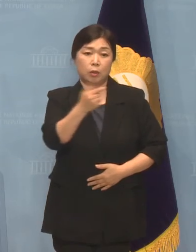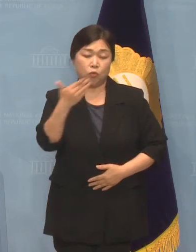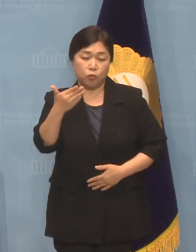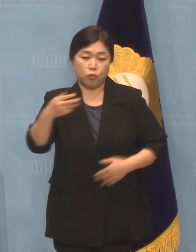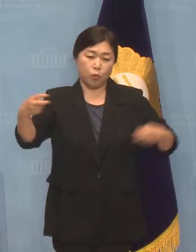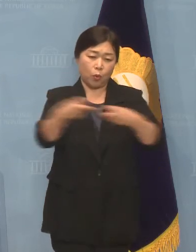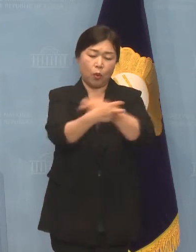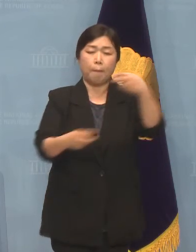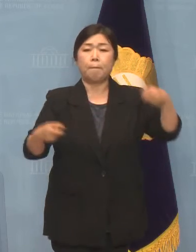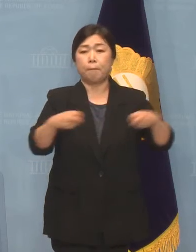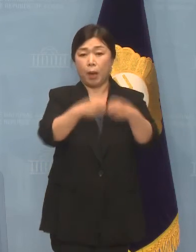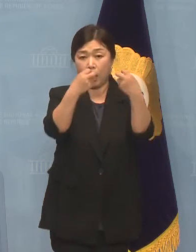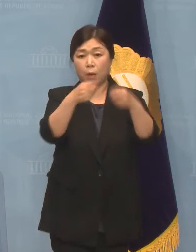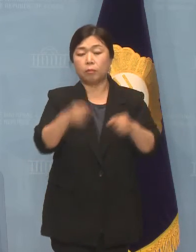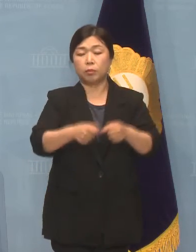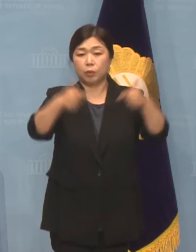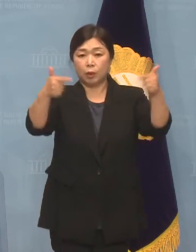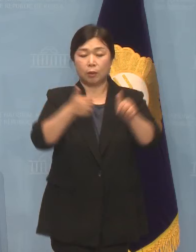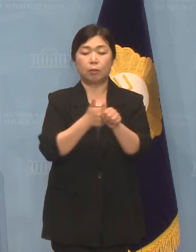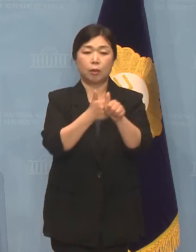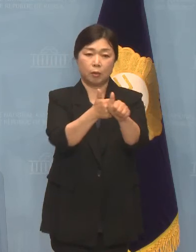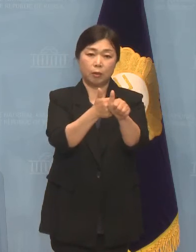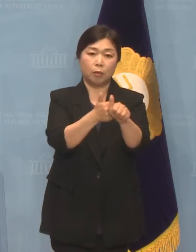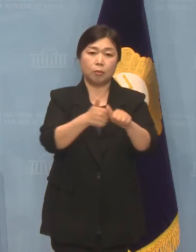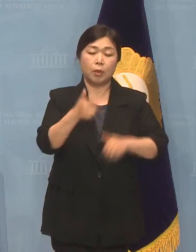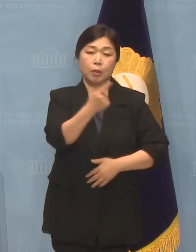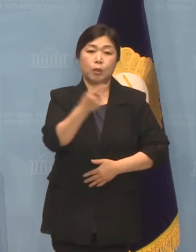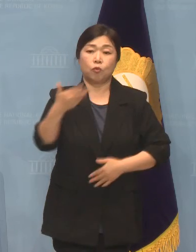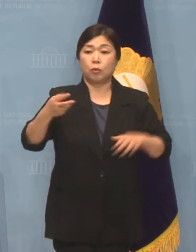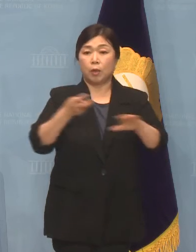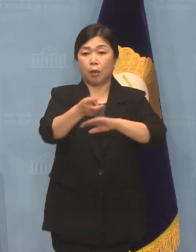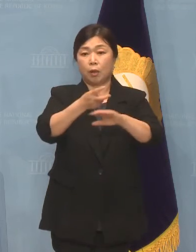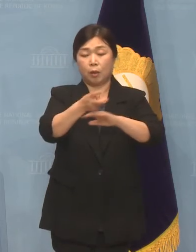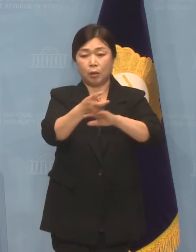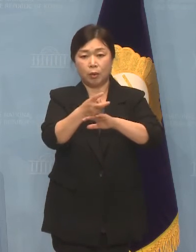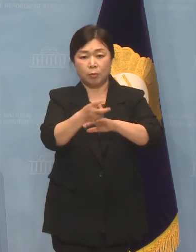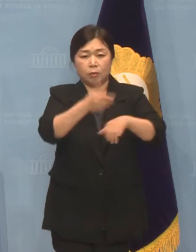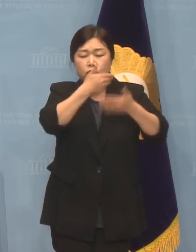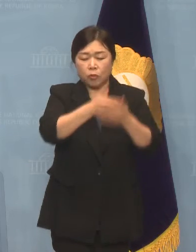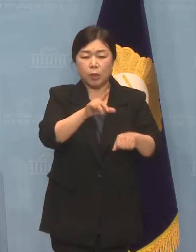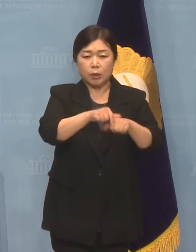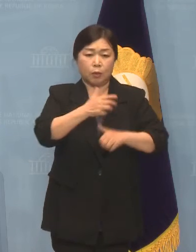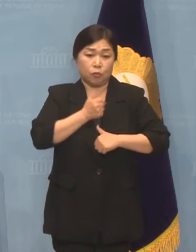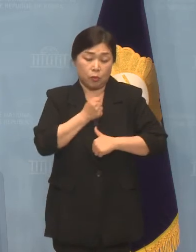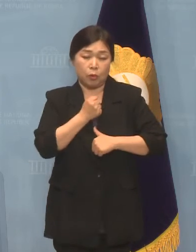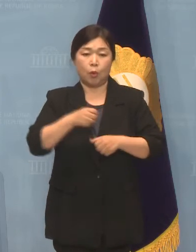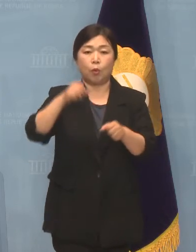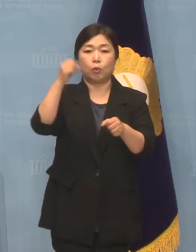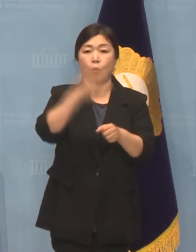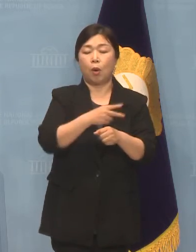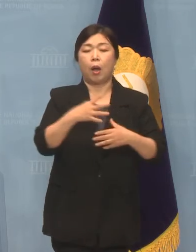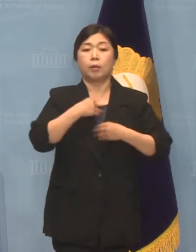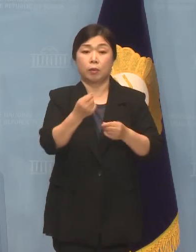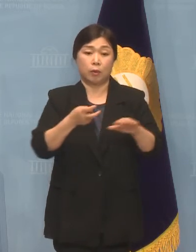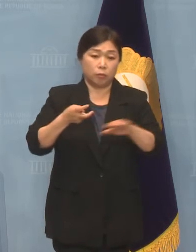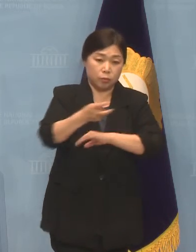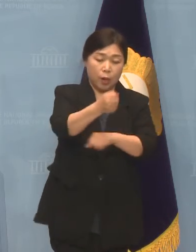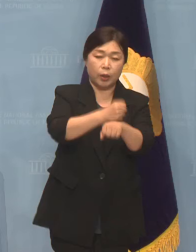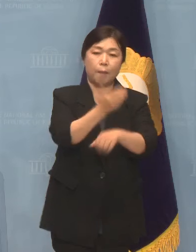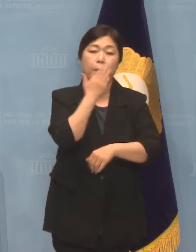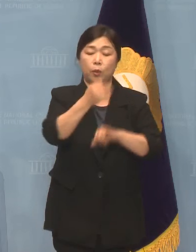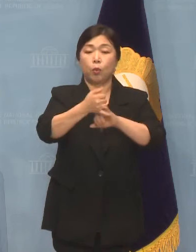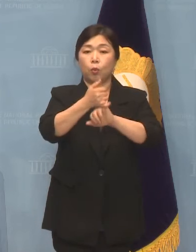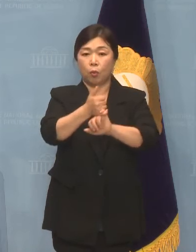소방차량 교통사고가 급증함에 따라서 소방차량이 골든타임을 준수하면서도 안전하게 출동할 수